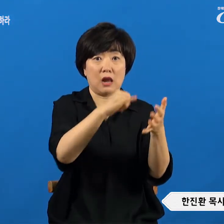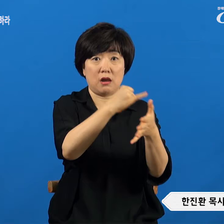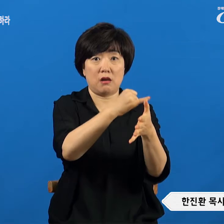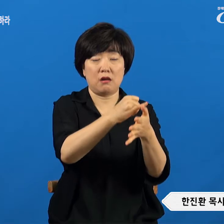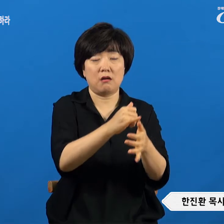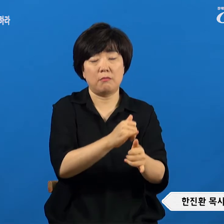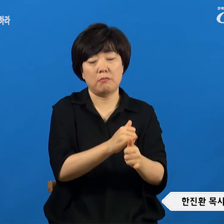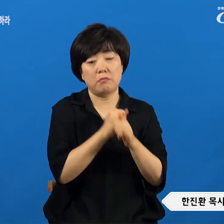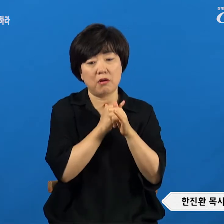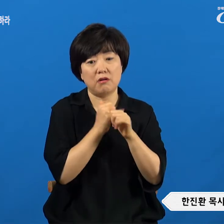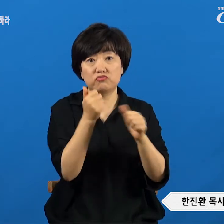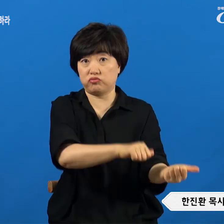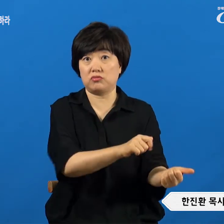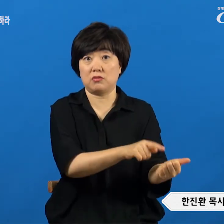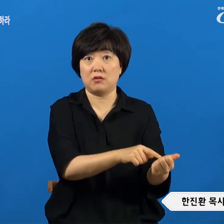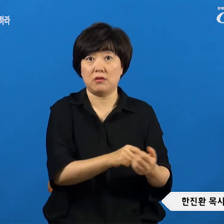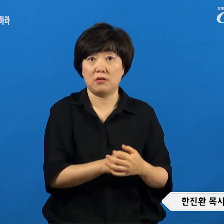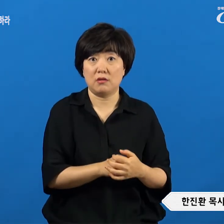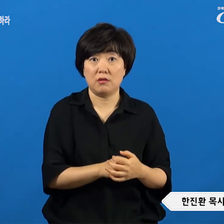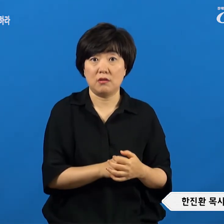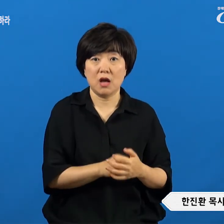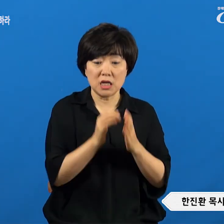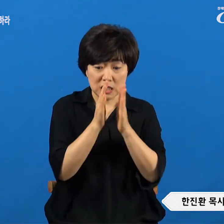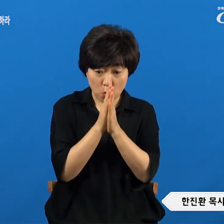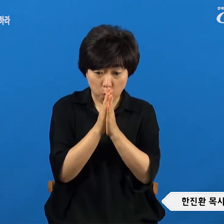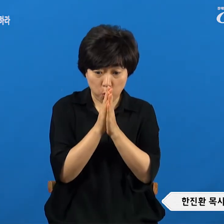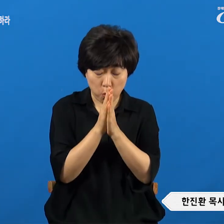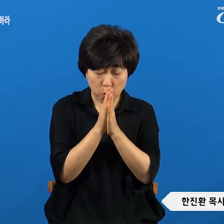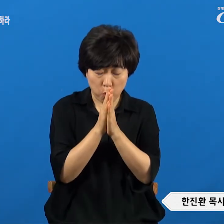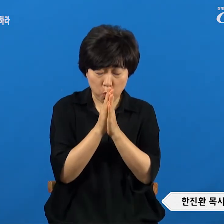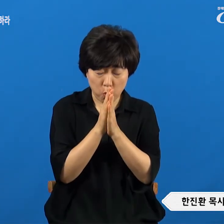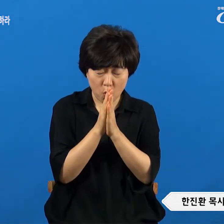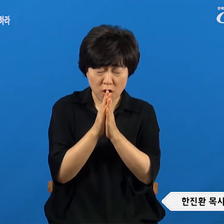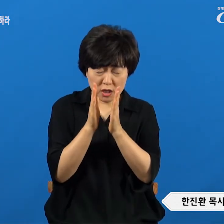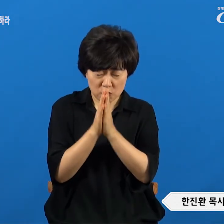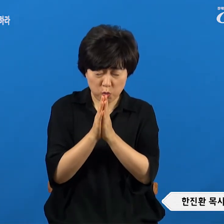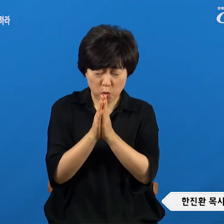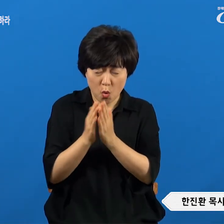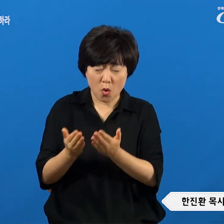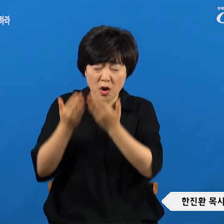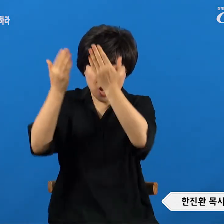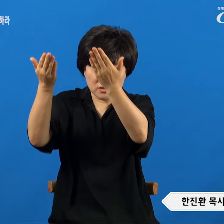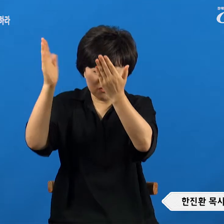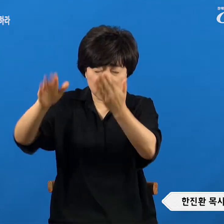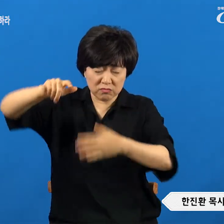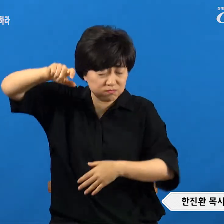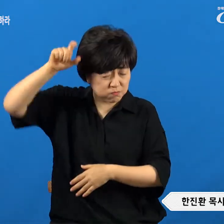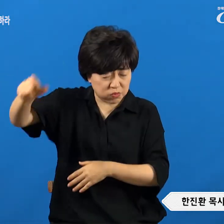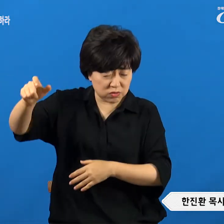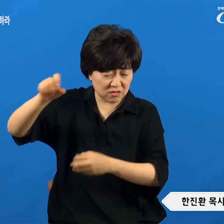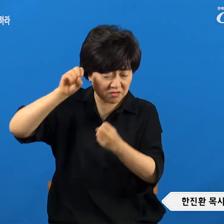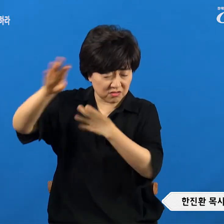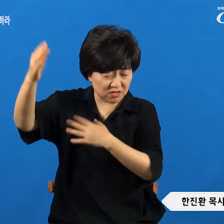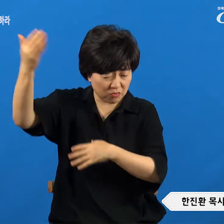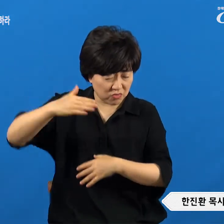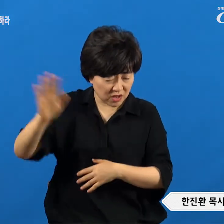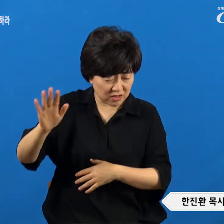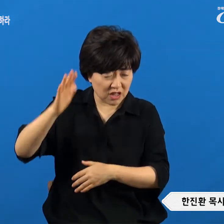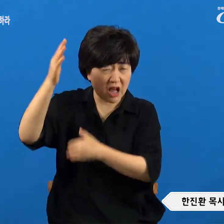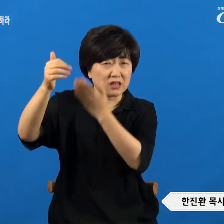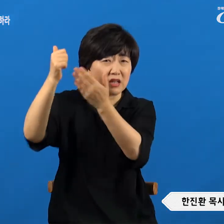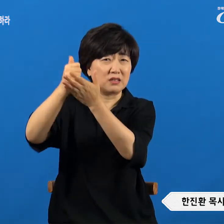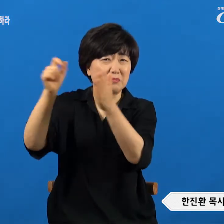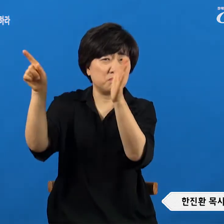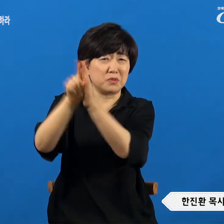끊었습니다. 기도를 했는데도 들어주지 않는 그런 하나님을 믿을 필요가 있을까?